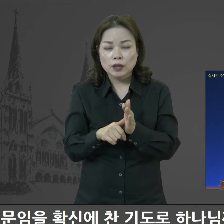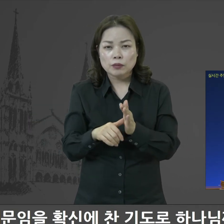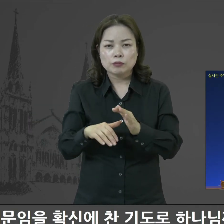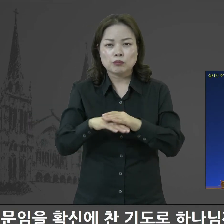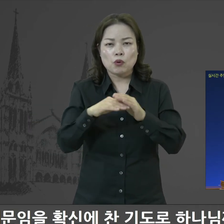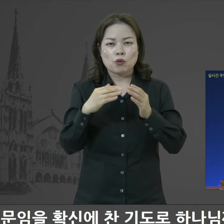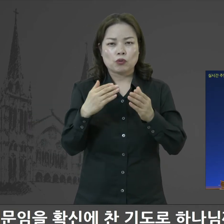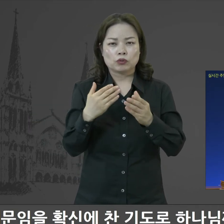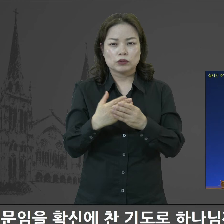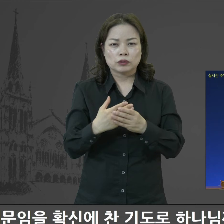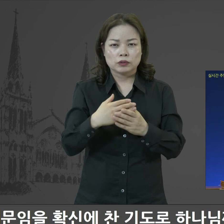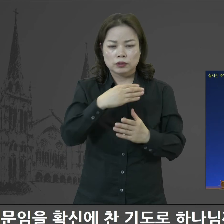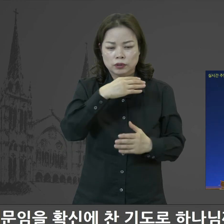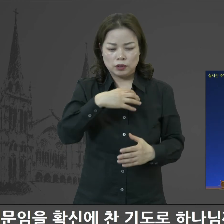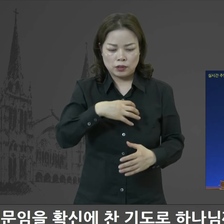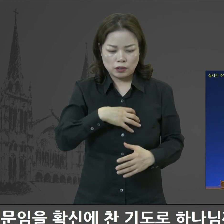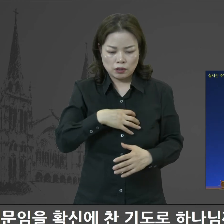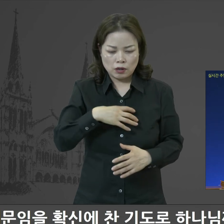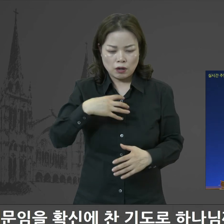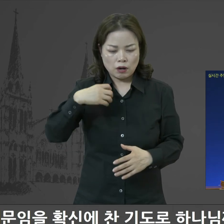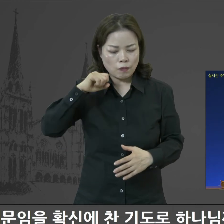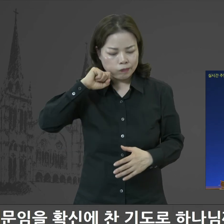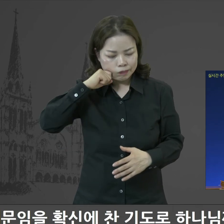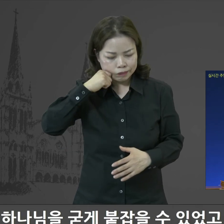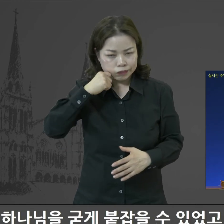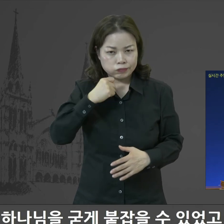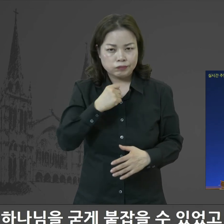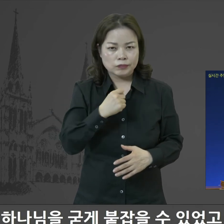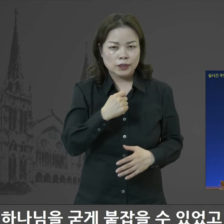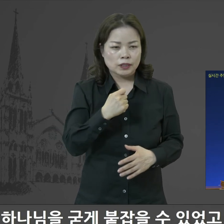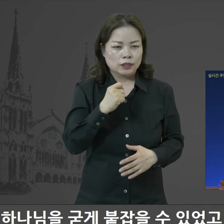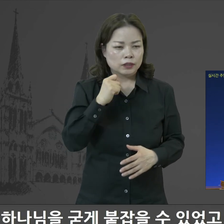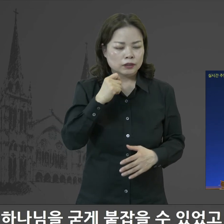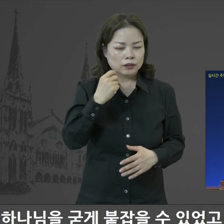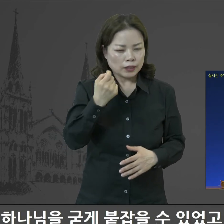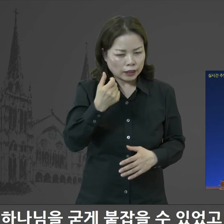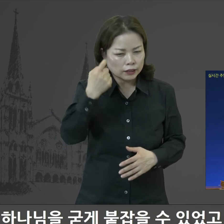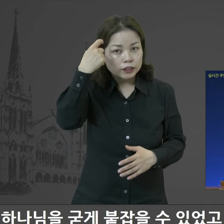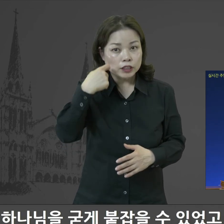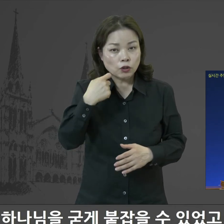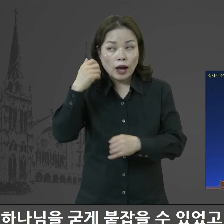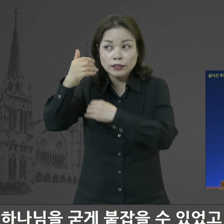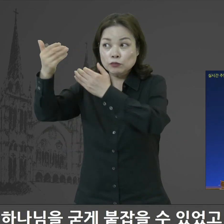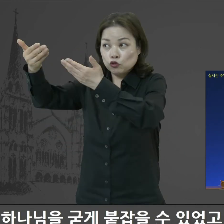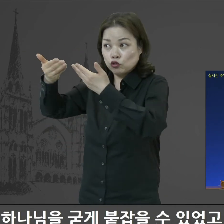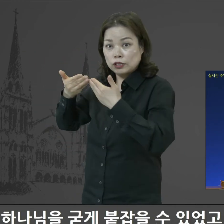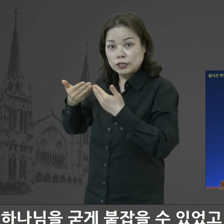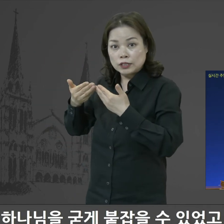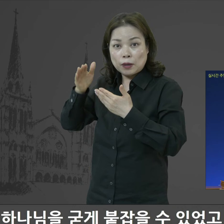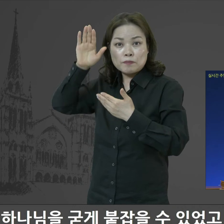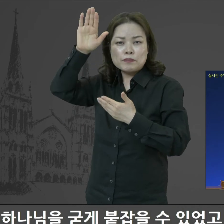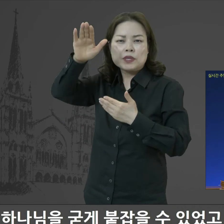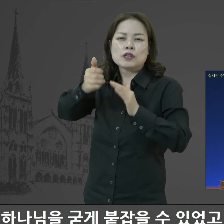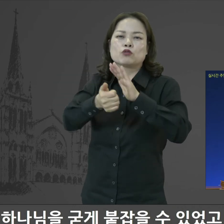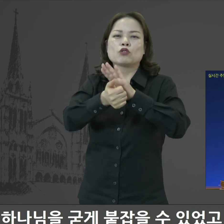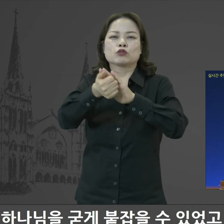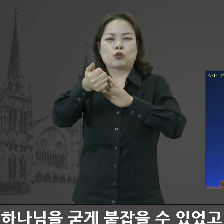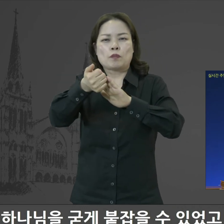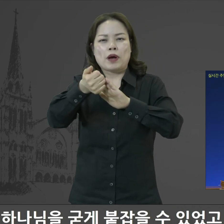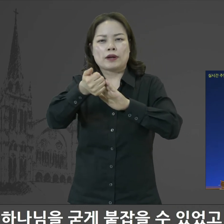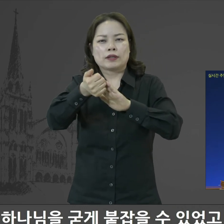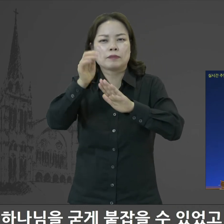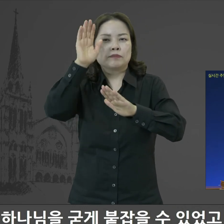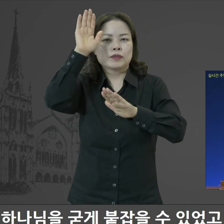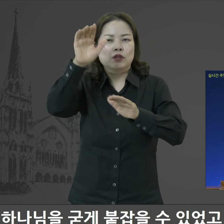모든 위험과 자기 앞에 있는 어려움이 작게 느껴지고, 오히려 하나님이 주시는 미래에 대한 소망이,